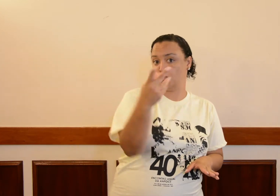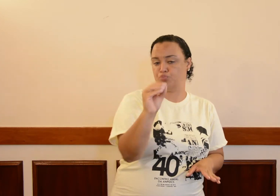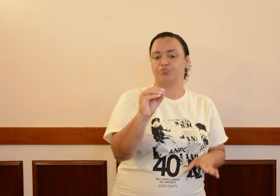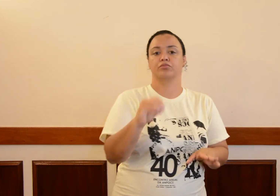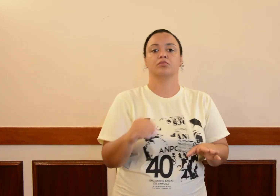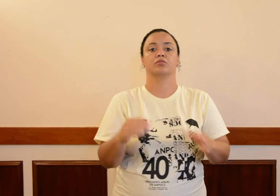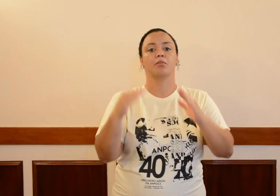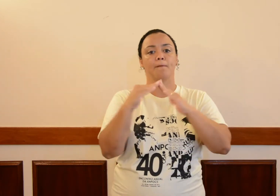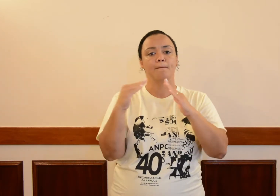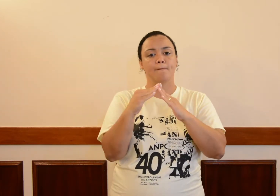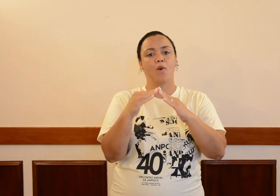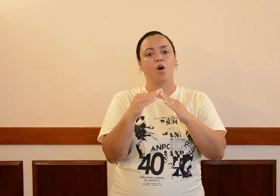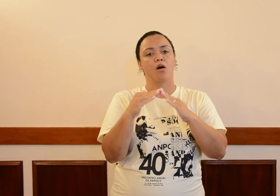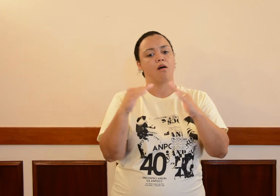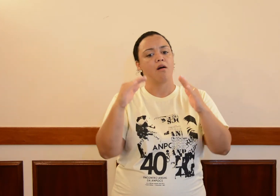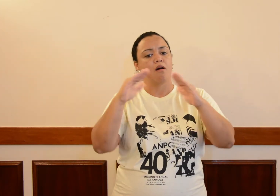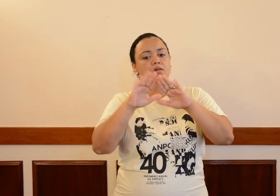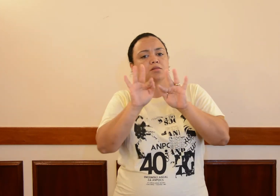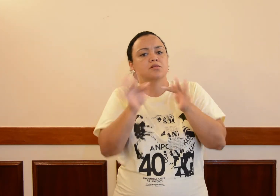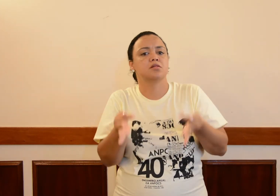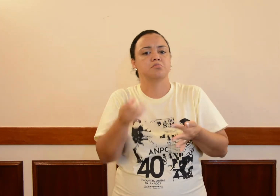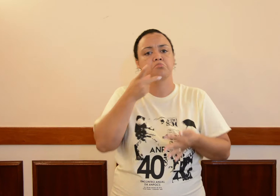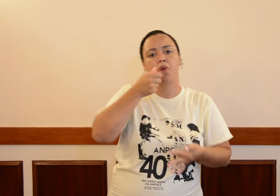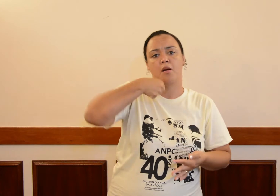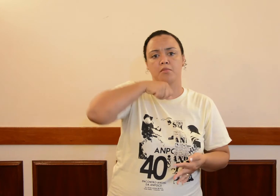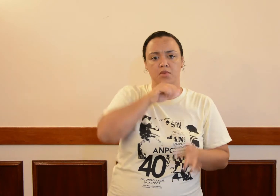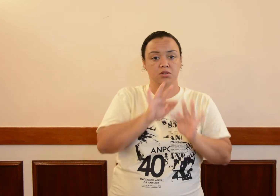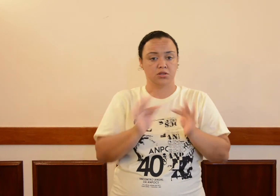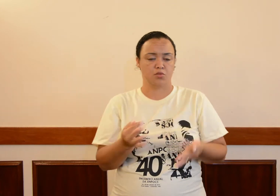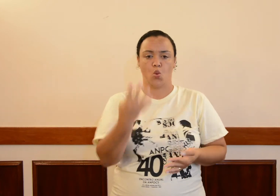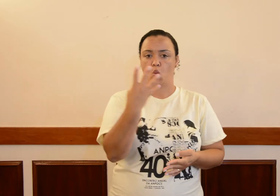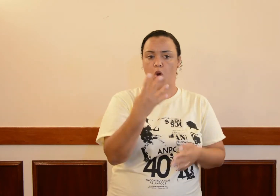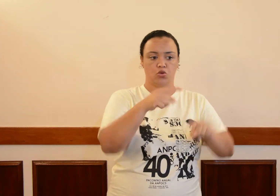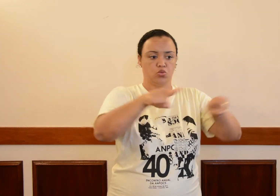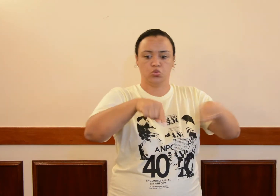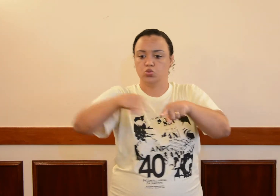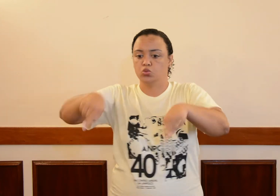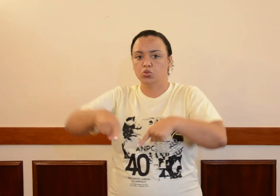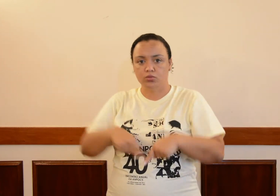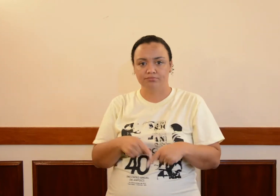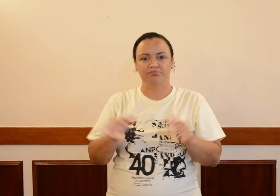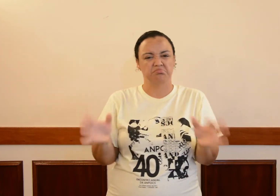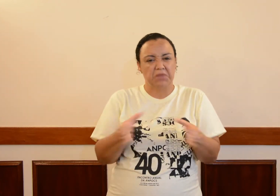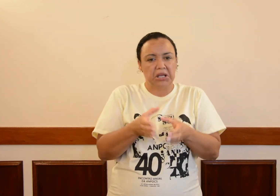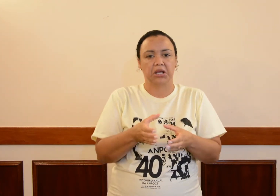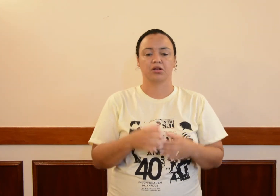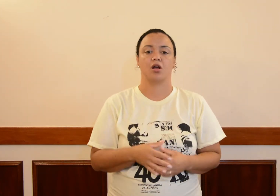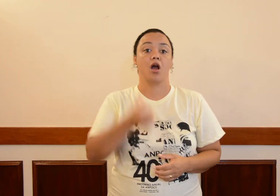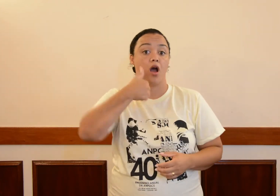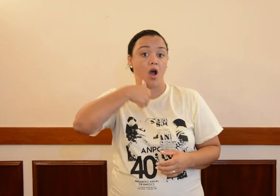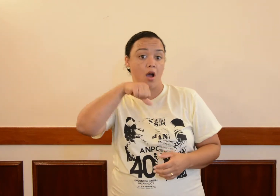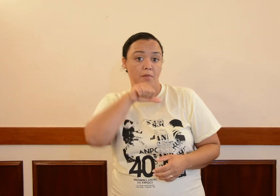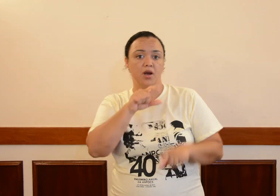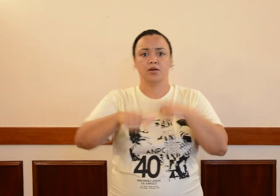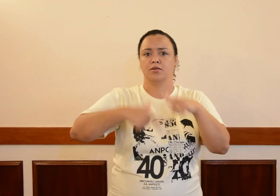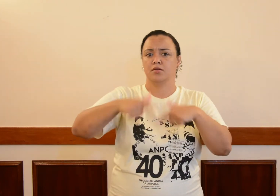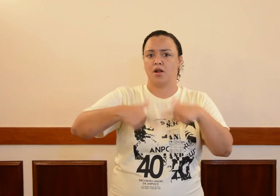casa simples de apenas 4 cômodos. Sua mãe, Joana, trabalha como diarista e balconista de padaria, atribuições